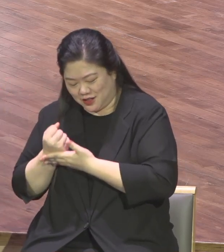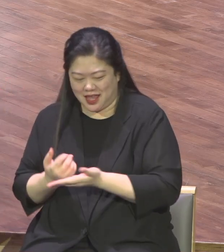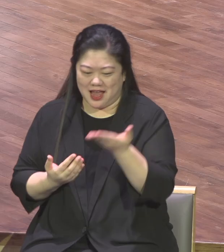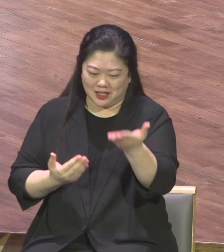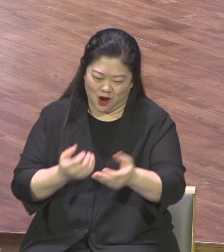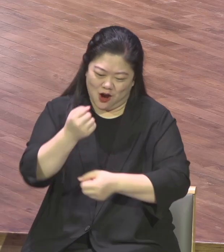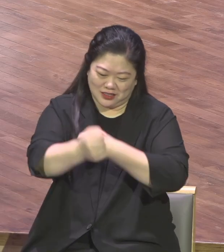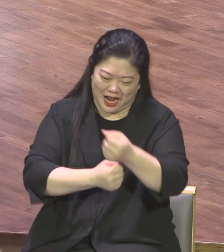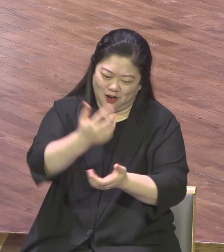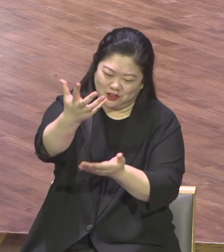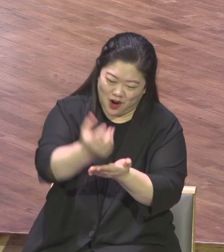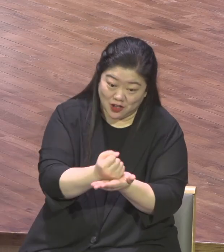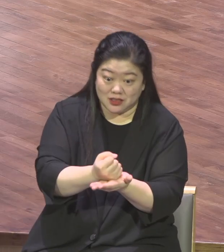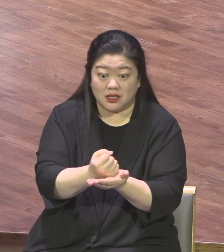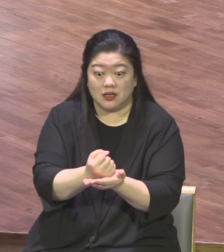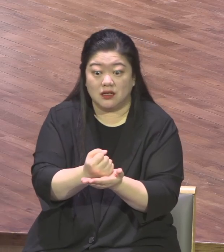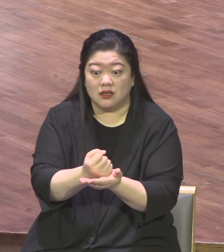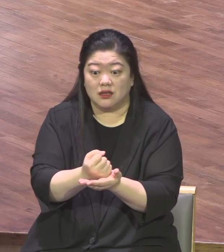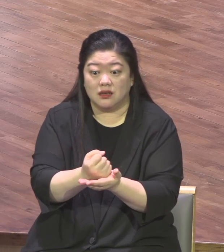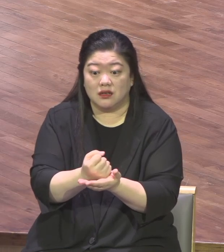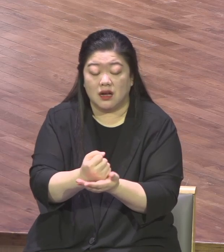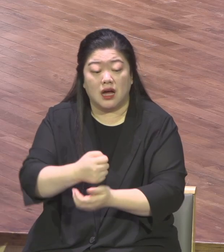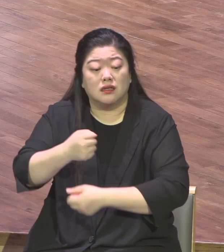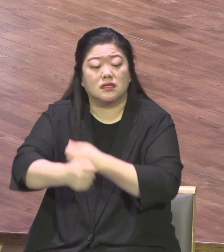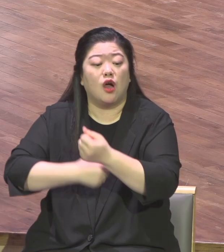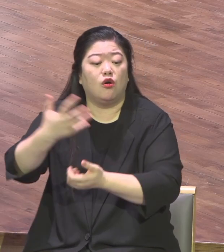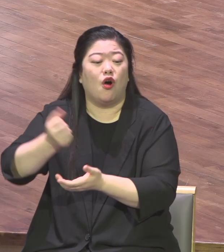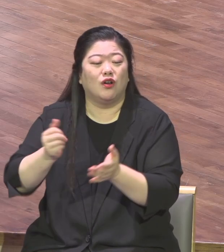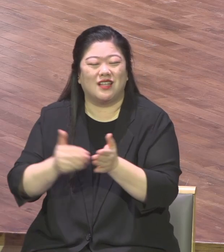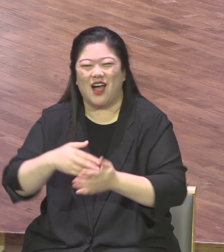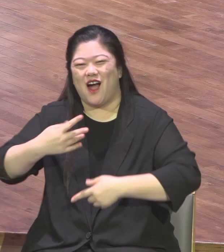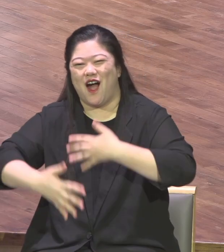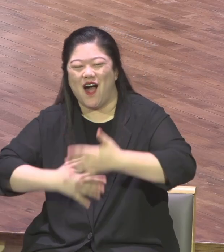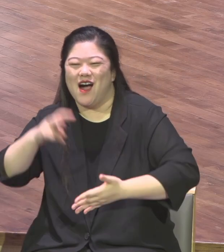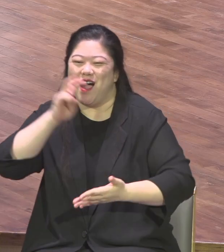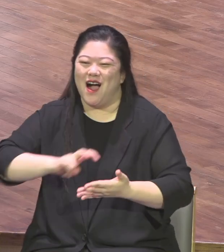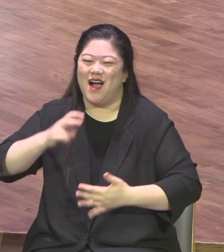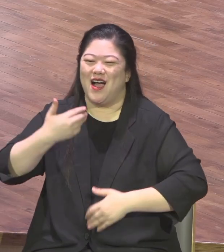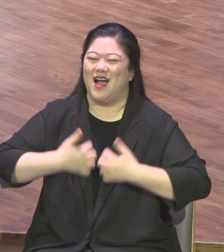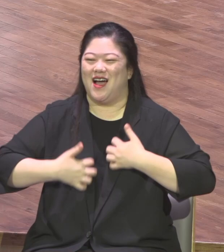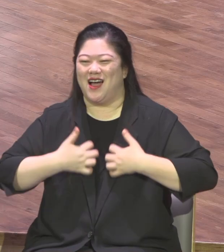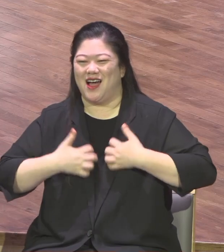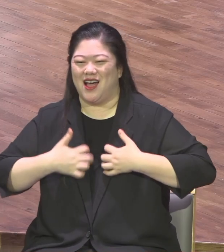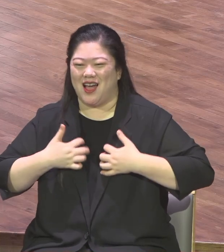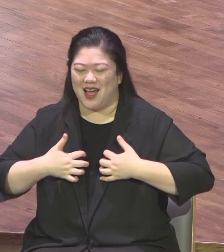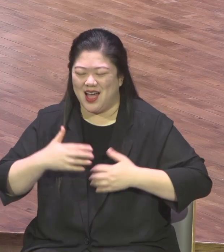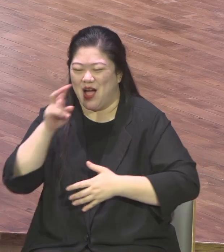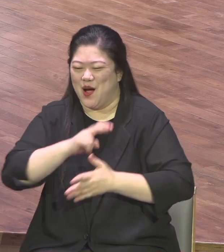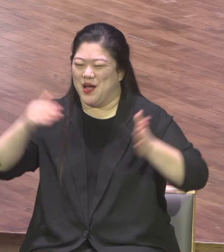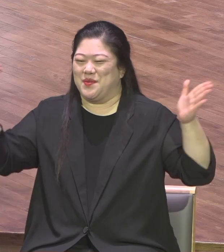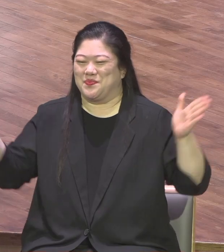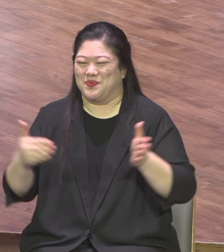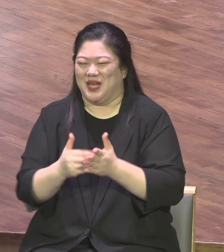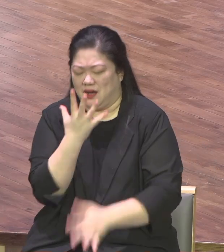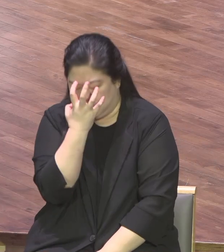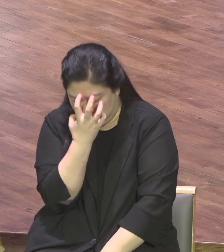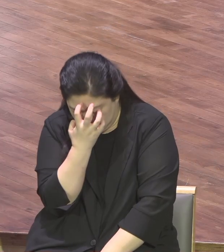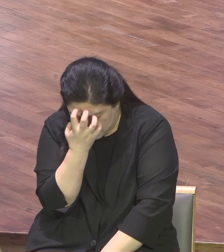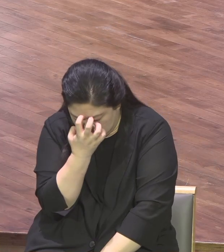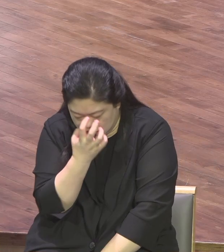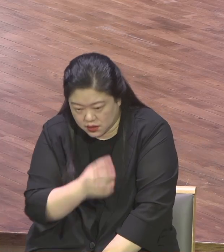이렇게 죄사함의 축복을 얻게 되면 어떻게 됩니까? 심판받을 필요가 없어요. 죄 없는데